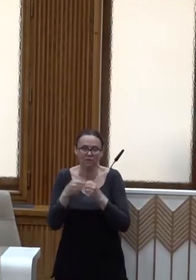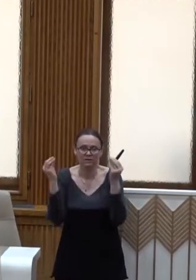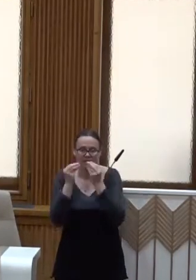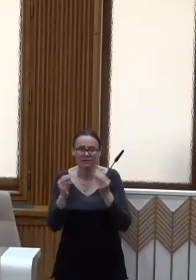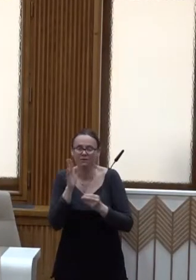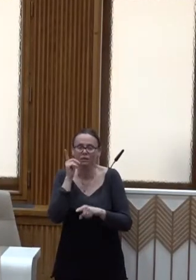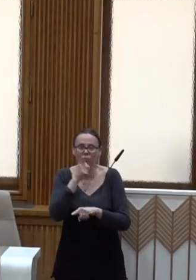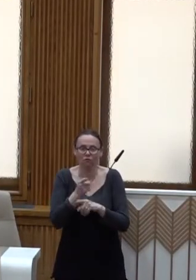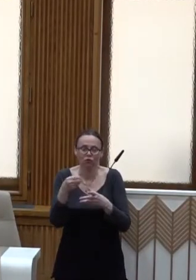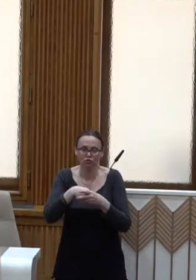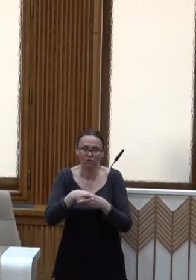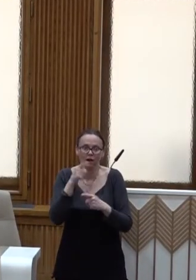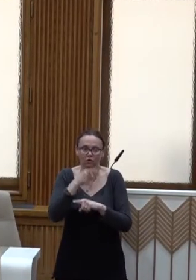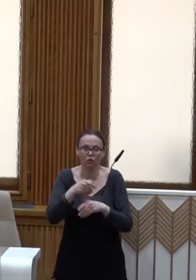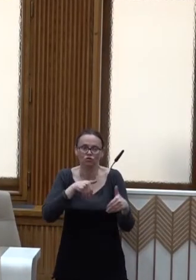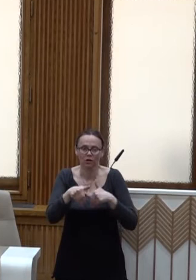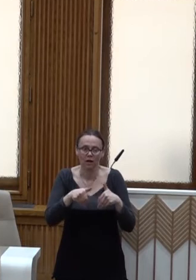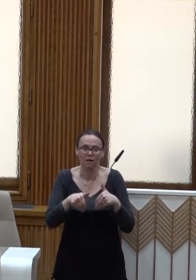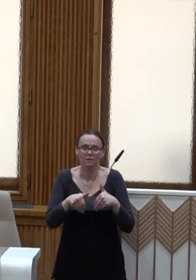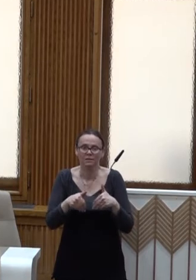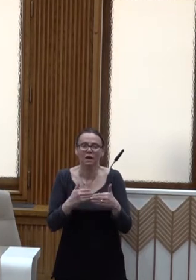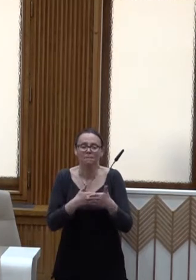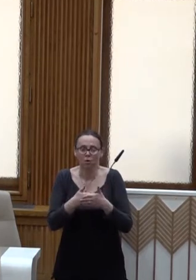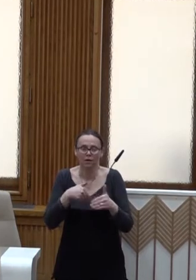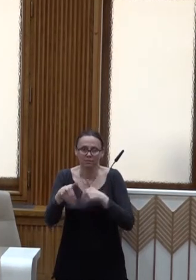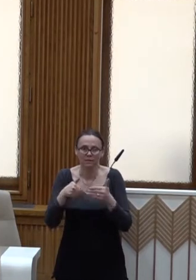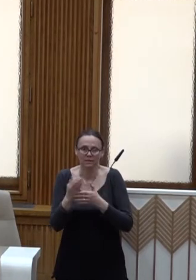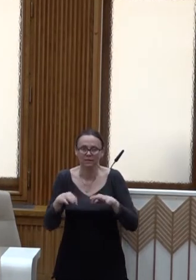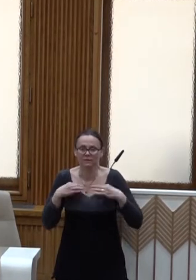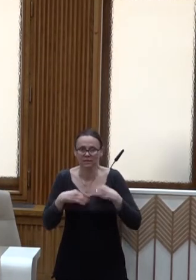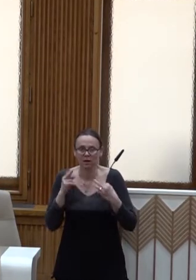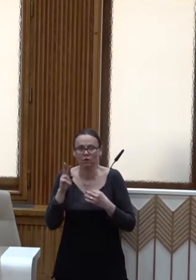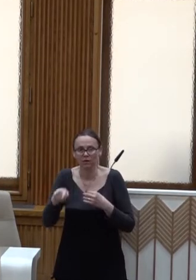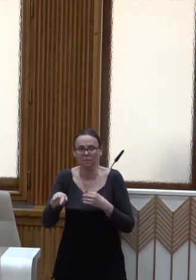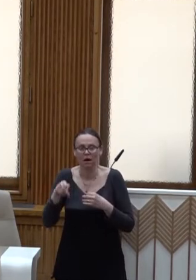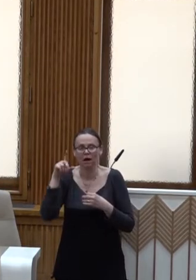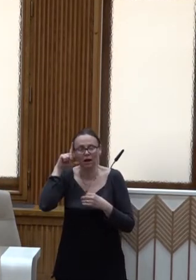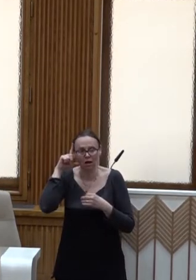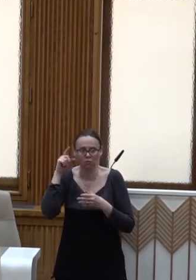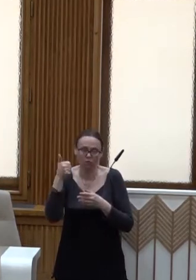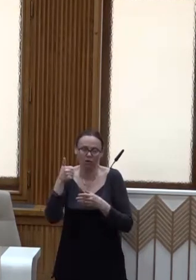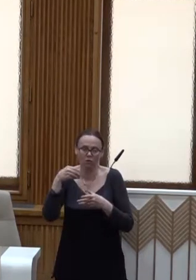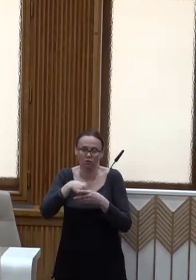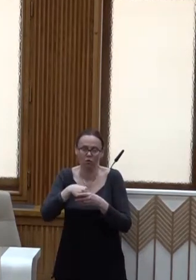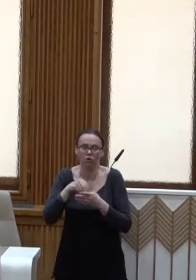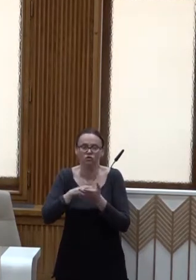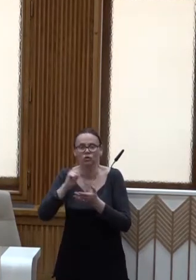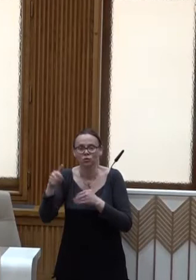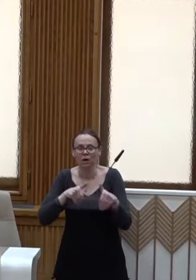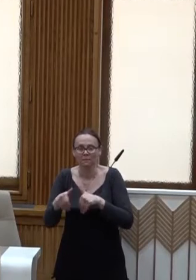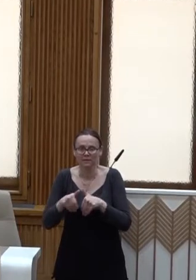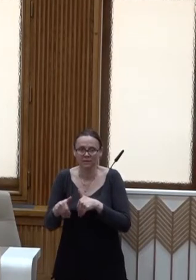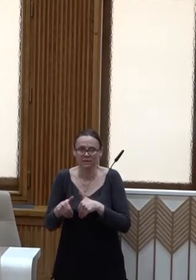določena ministrstva, ne, poleg ministrstva za zdravje, ki ima tukaj en od ključnih vlog, še ostala